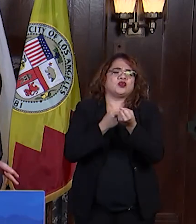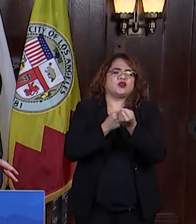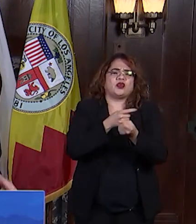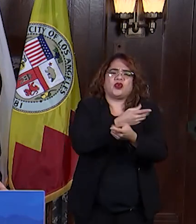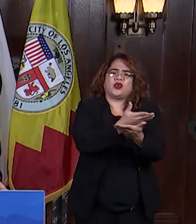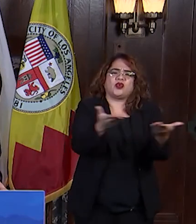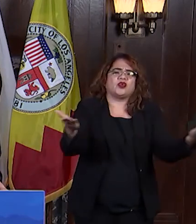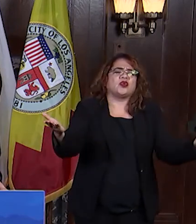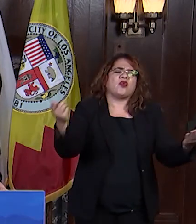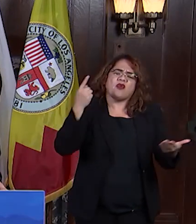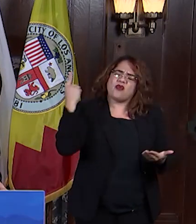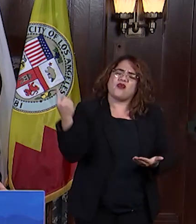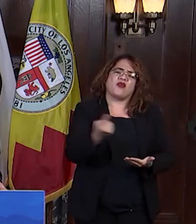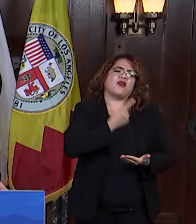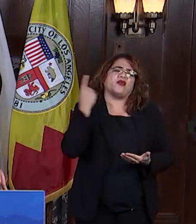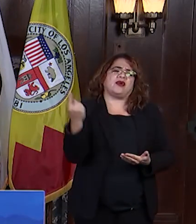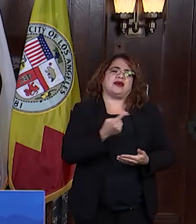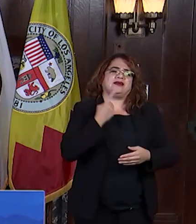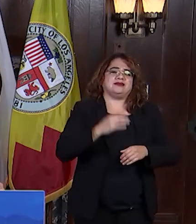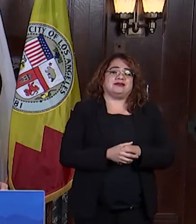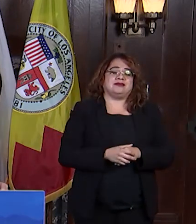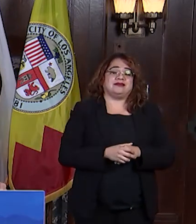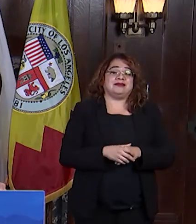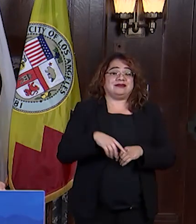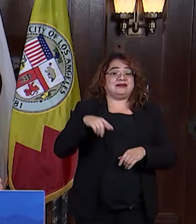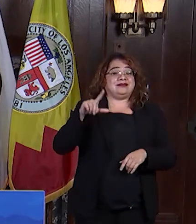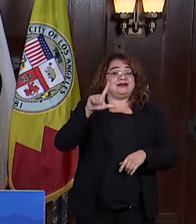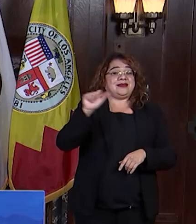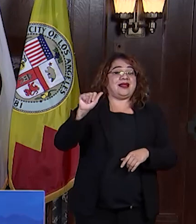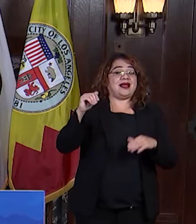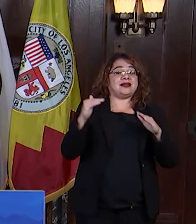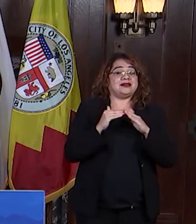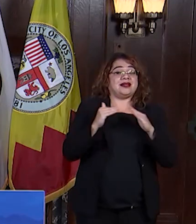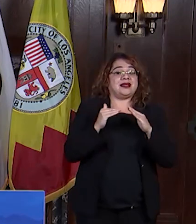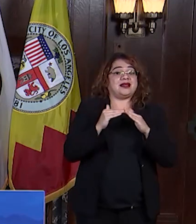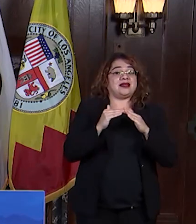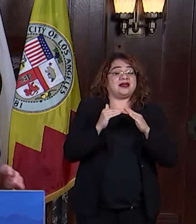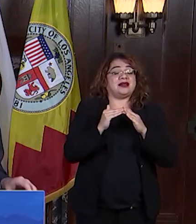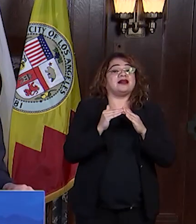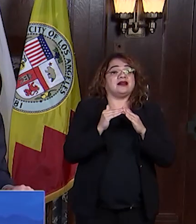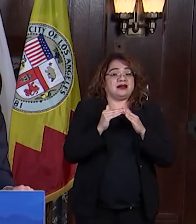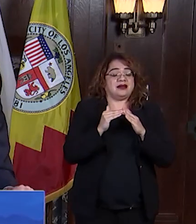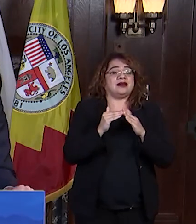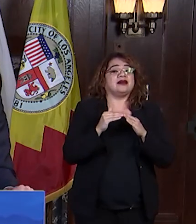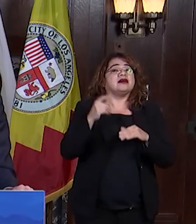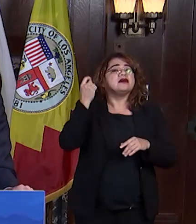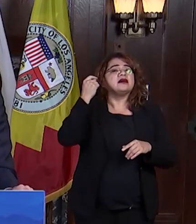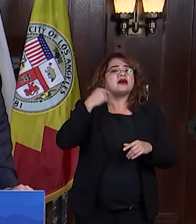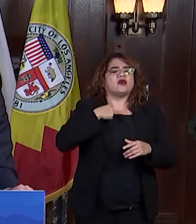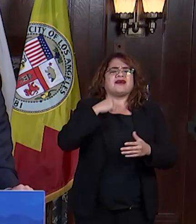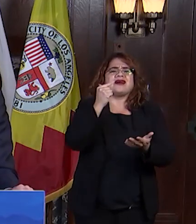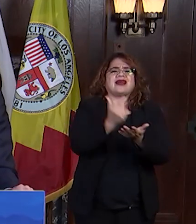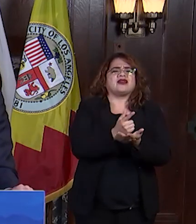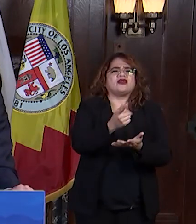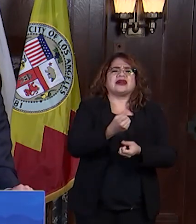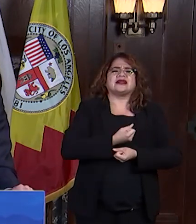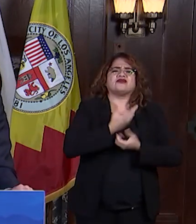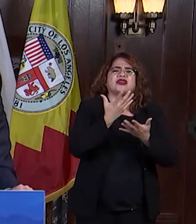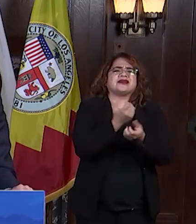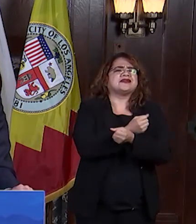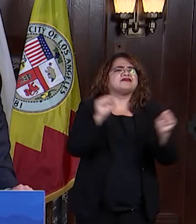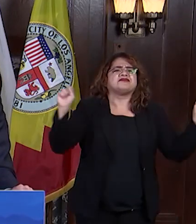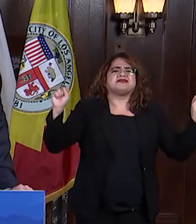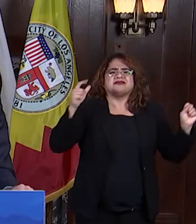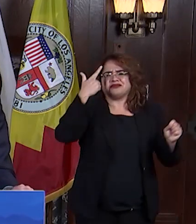siempre, siempre. Somos una ciudad que garantiza la expresión libre y la paz para nuestros